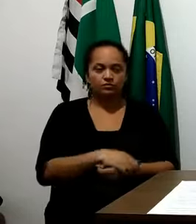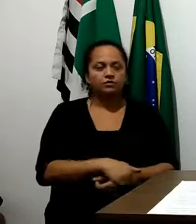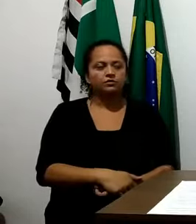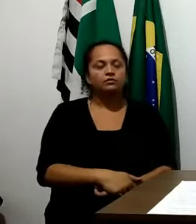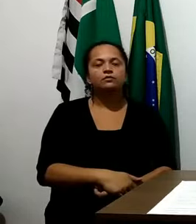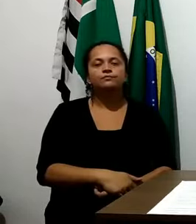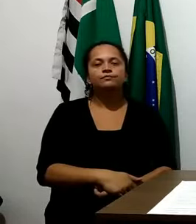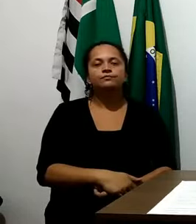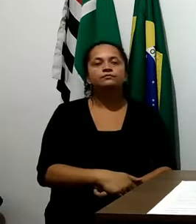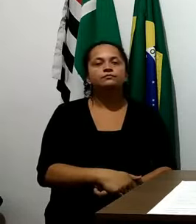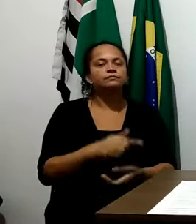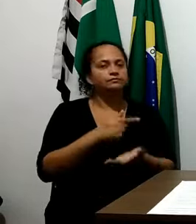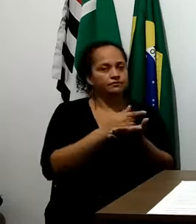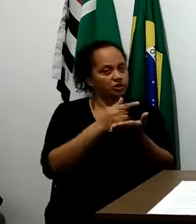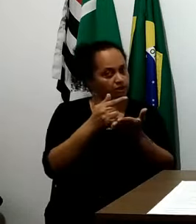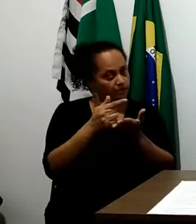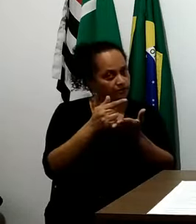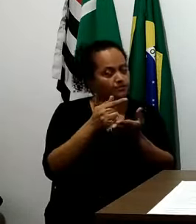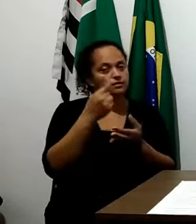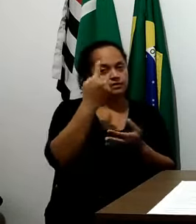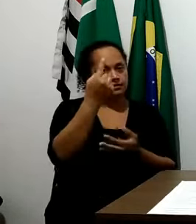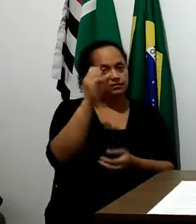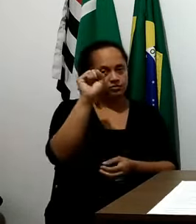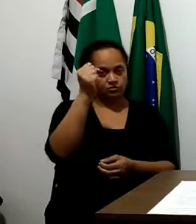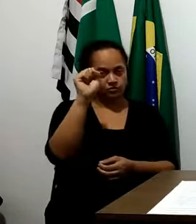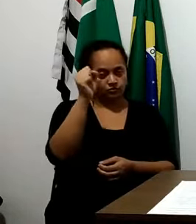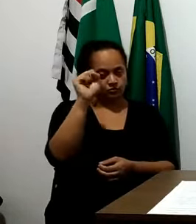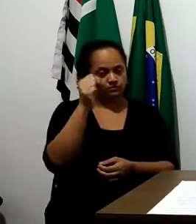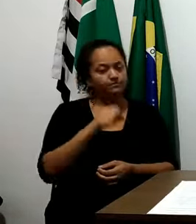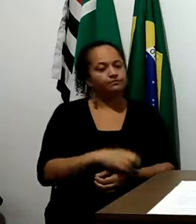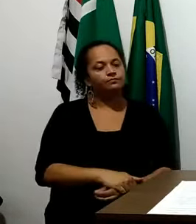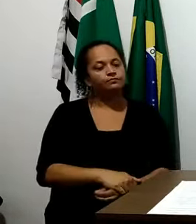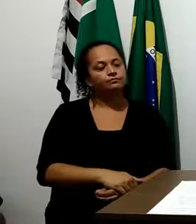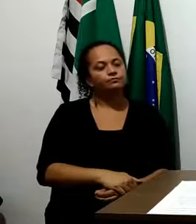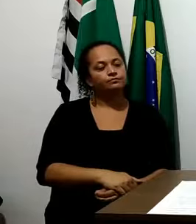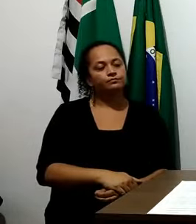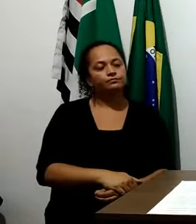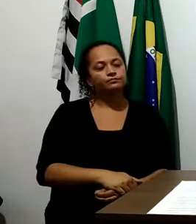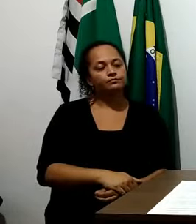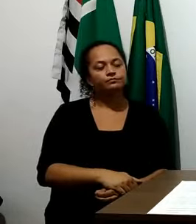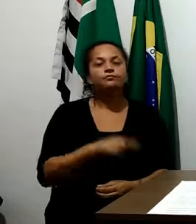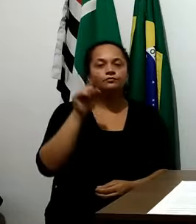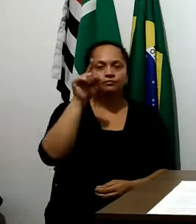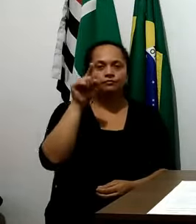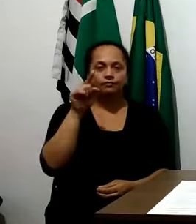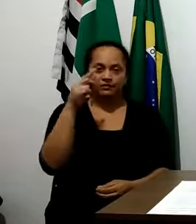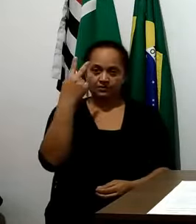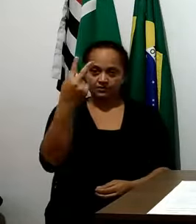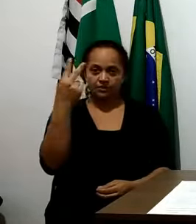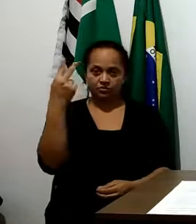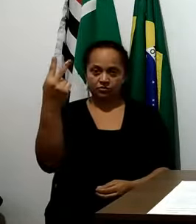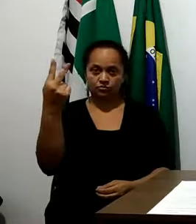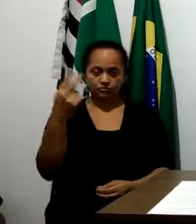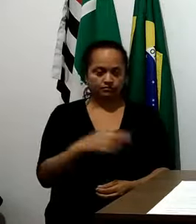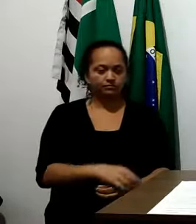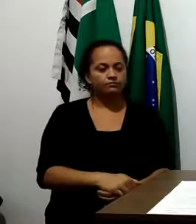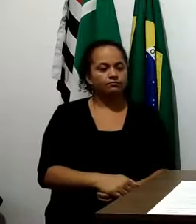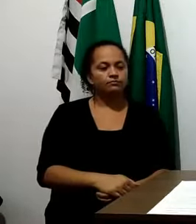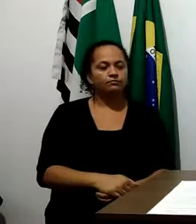da Bíblia, Gênesis, capítulo 18, a partir do versículo 22 e